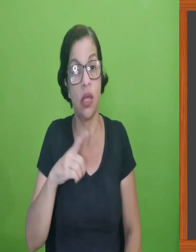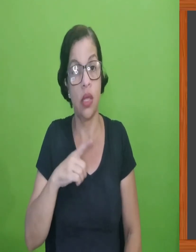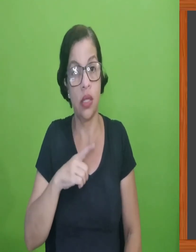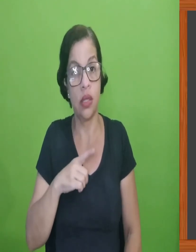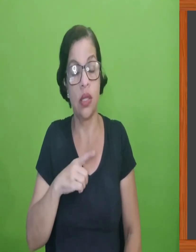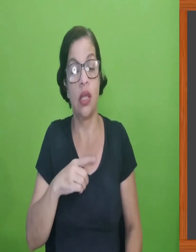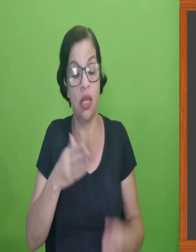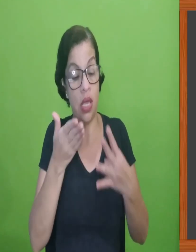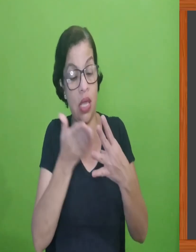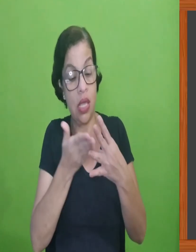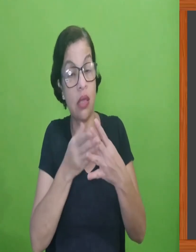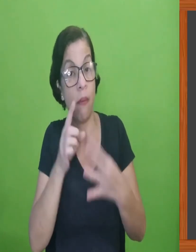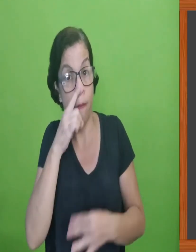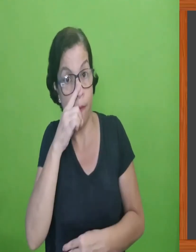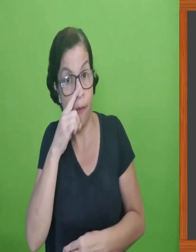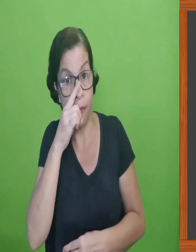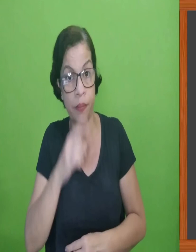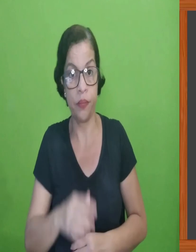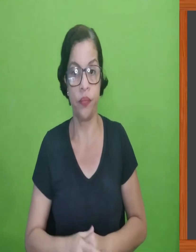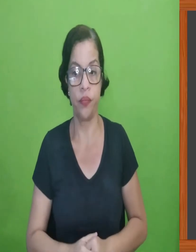risco intermediário.